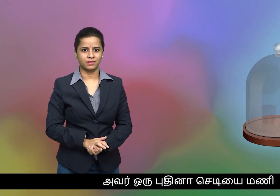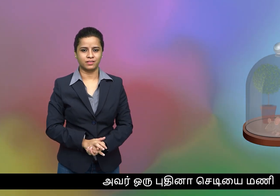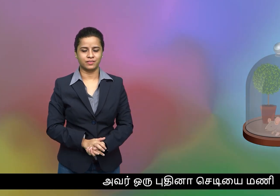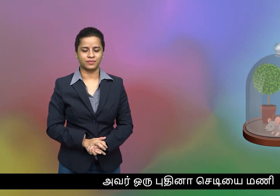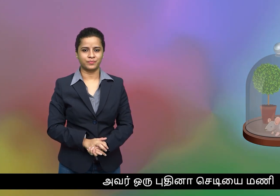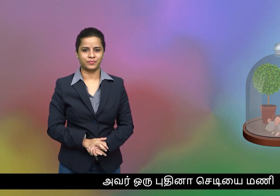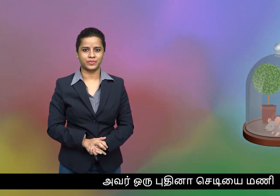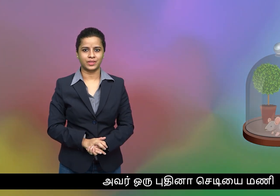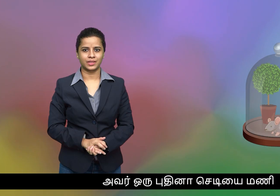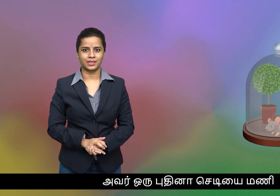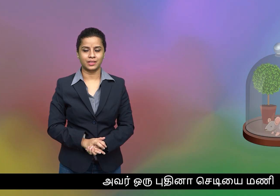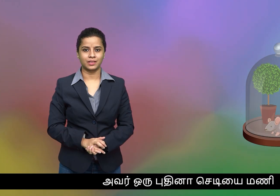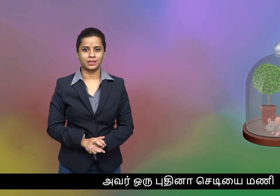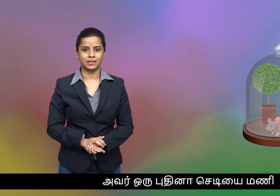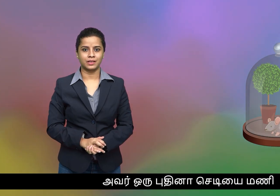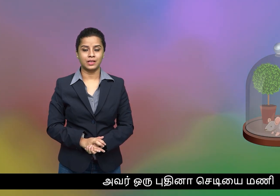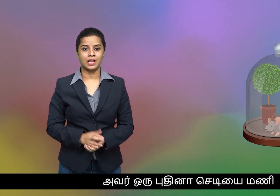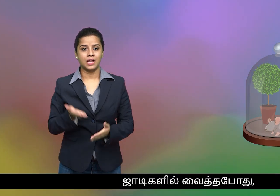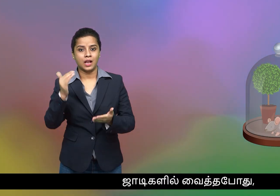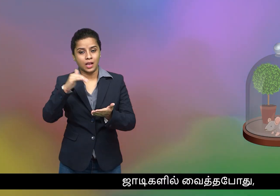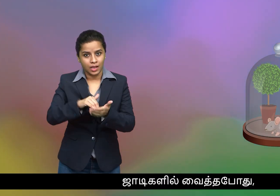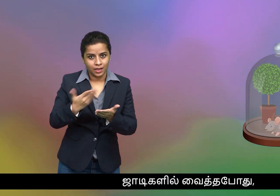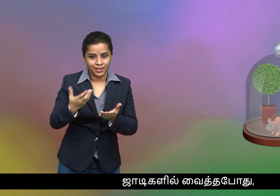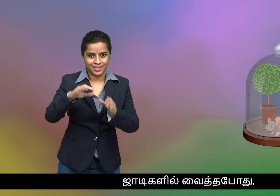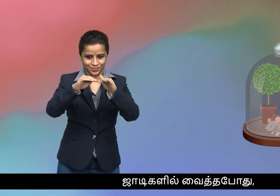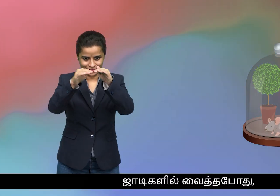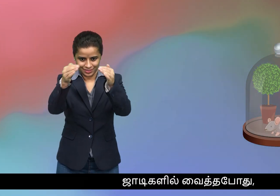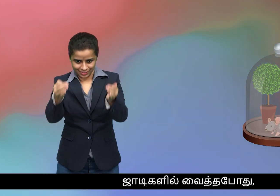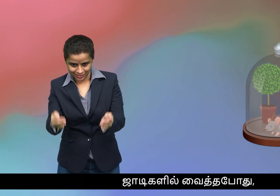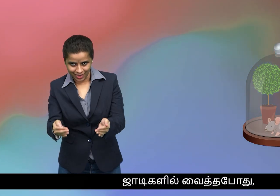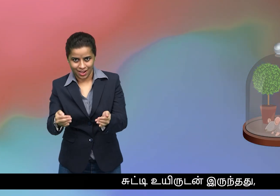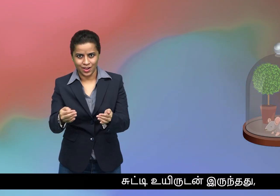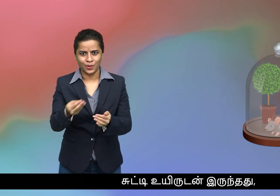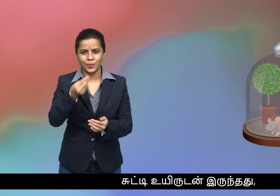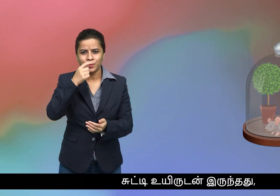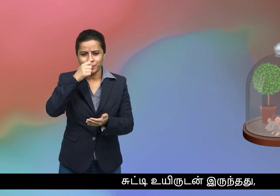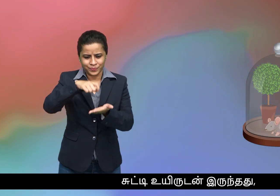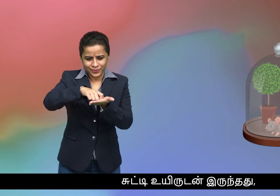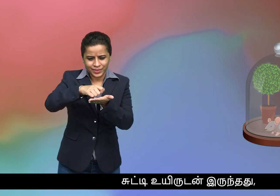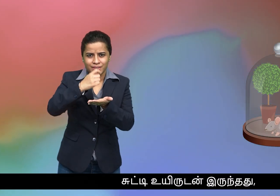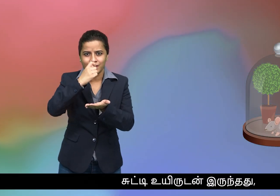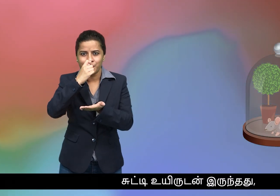அவர் ஒரு புதினா செடியை மணிக்குடுவையில் வைத்தபோது சுட்டி உயிருடன் இருந்தது.